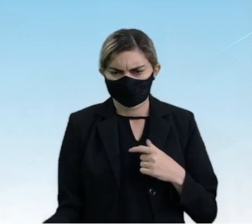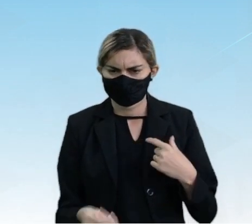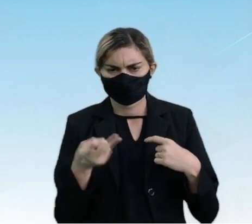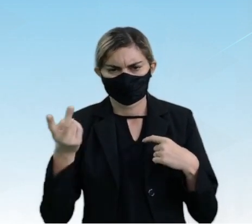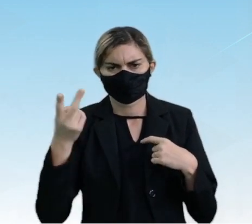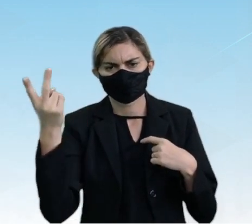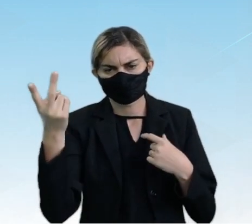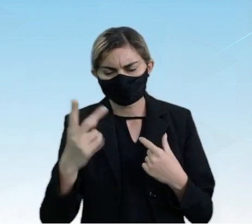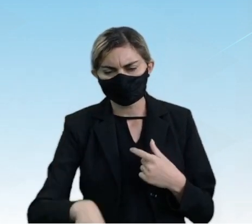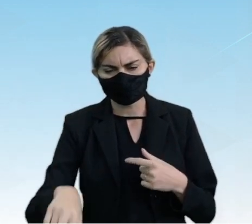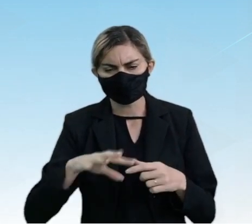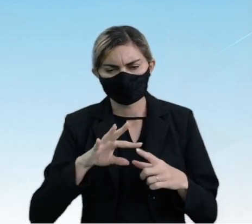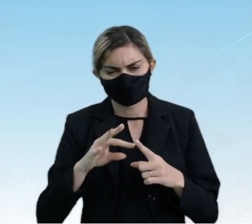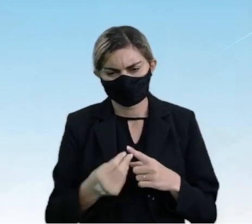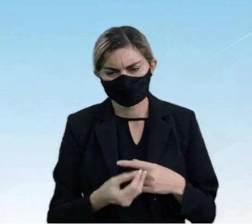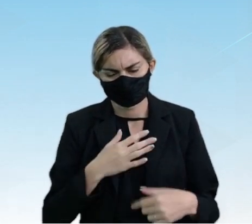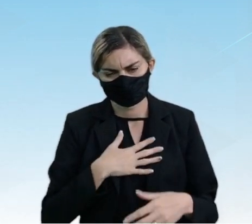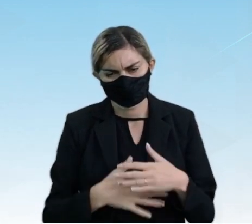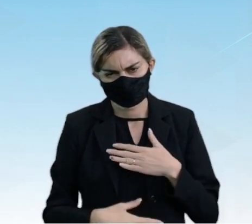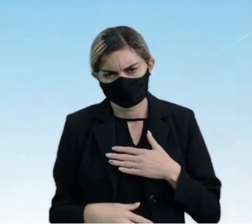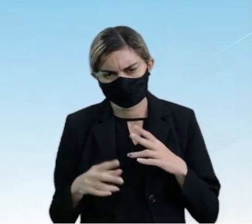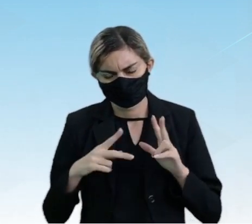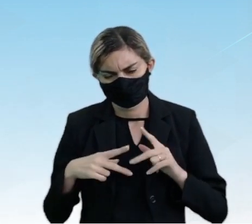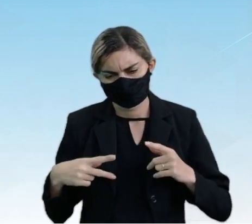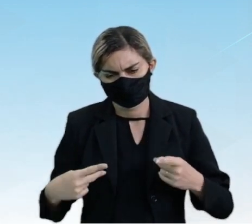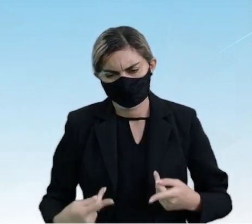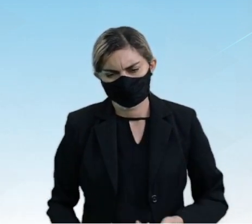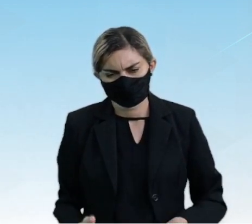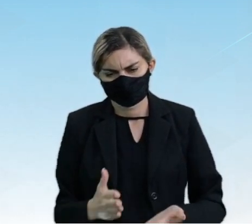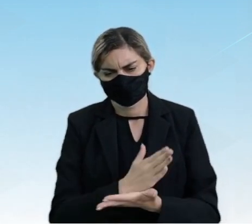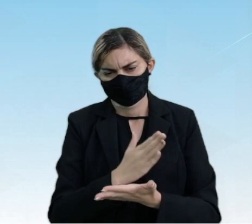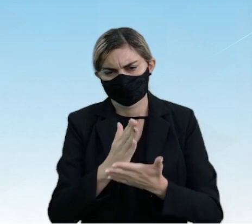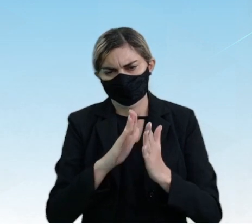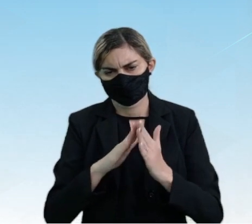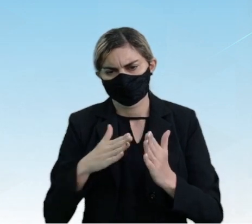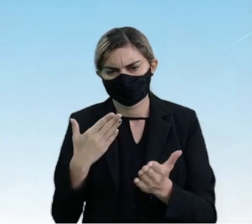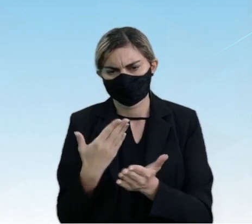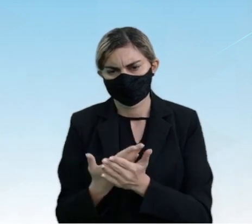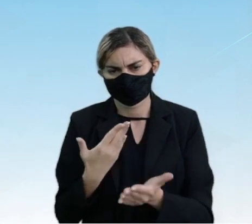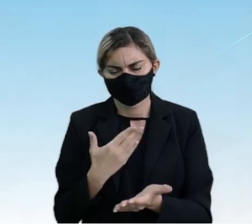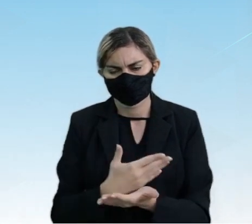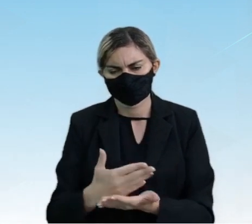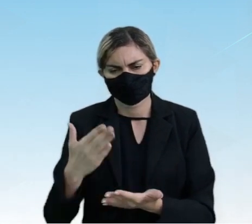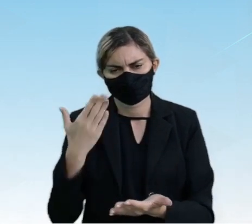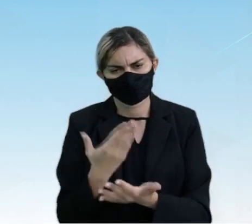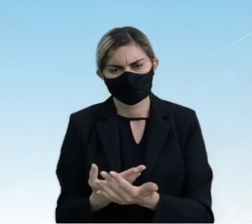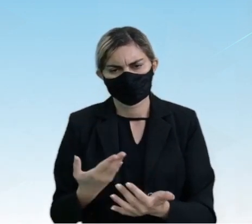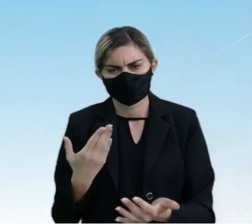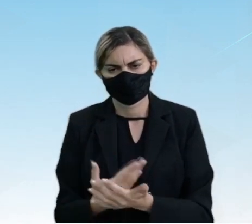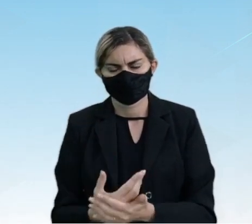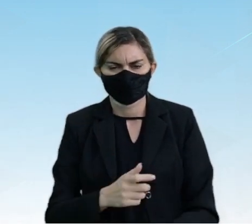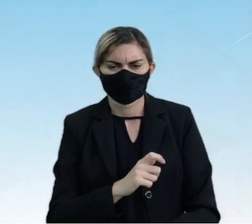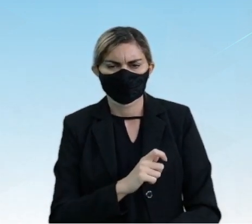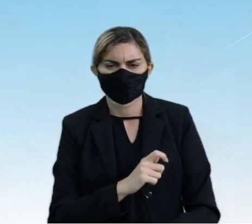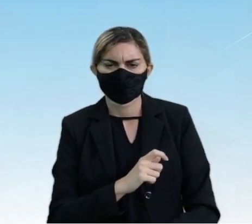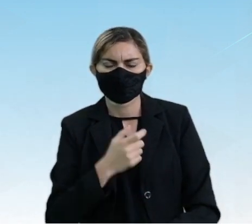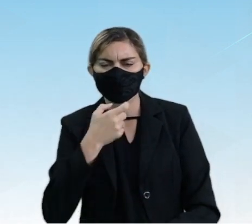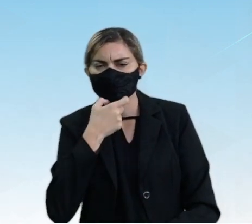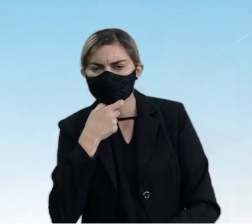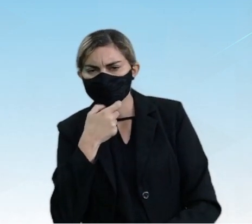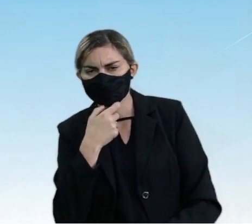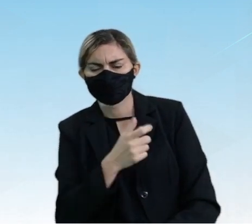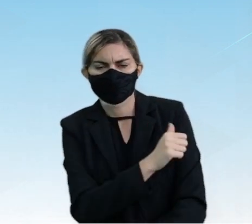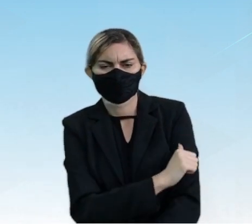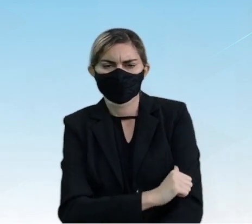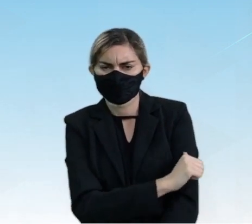aí, de valências físicas para o corpo humano. Então, algumas escolas começaram a estudar, a escola inglesa, sueca, a Alemanha, a francesa,